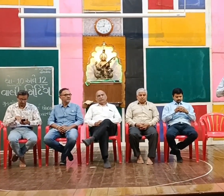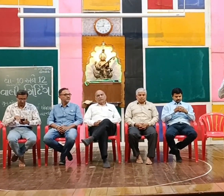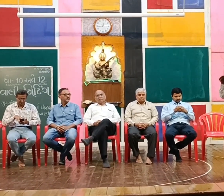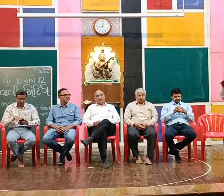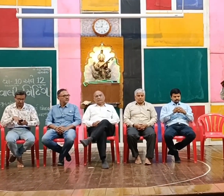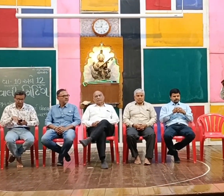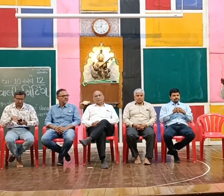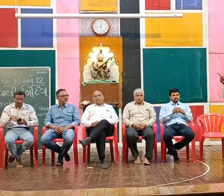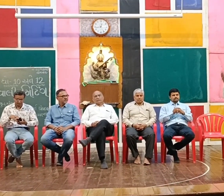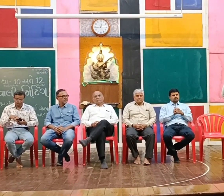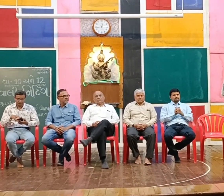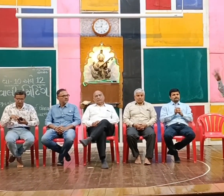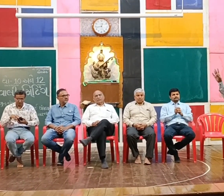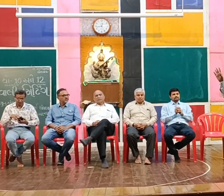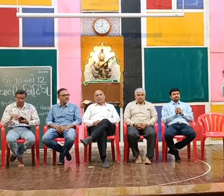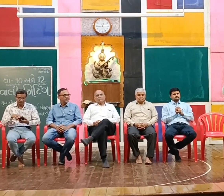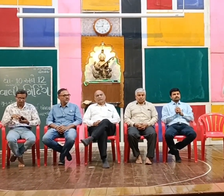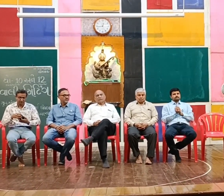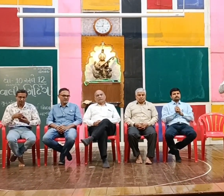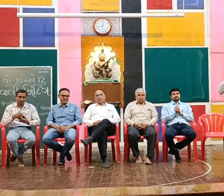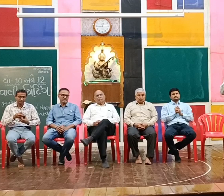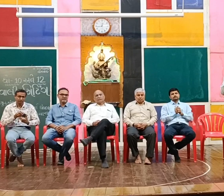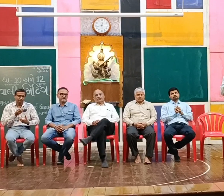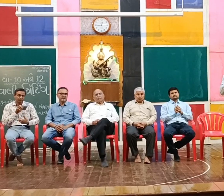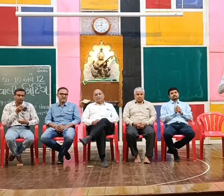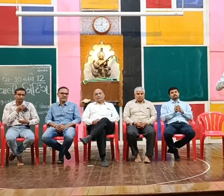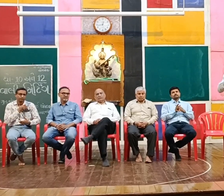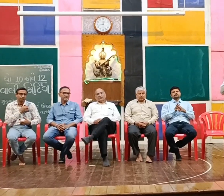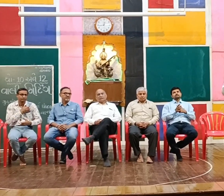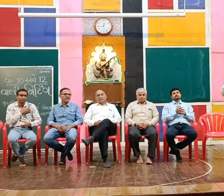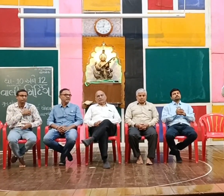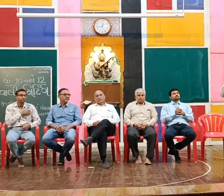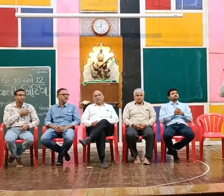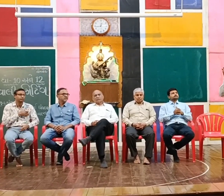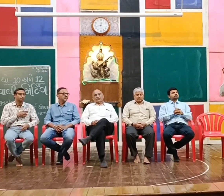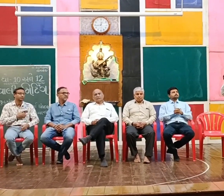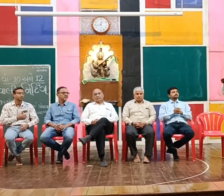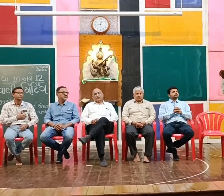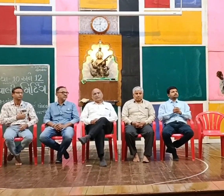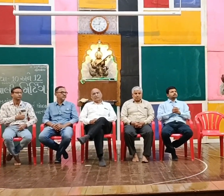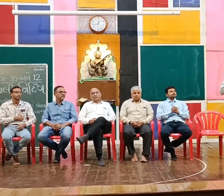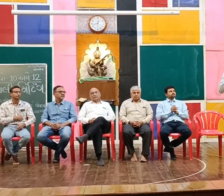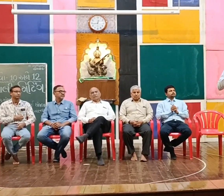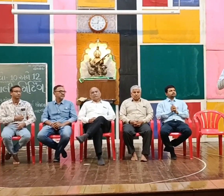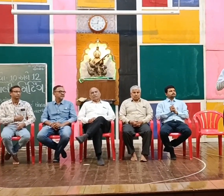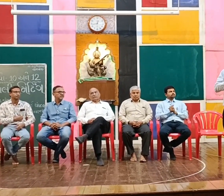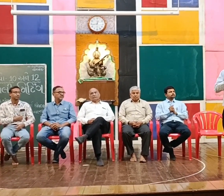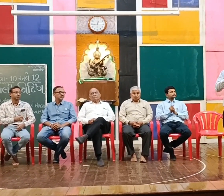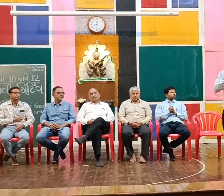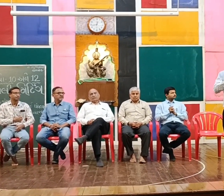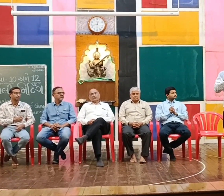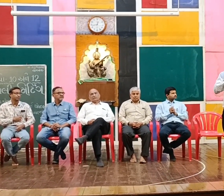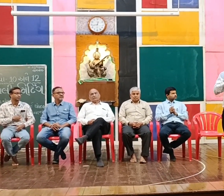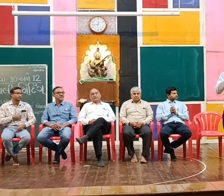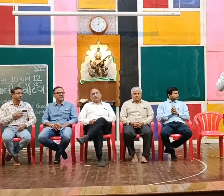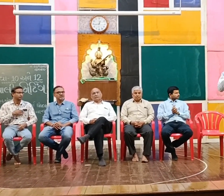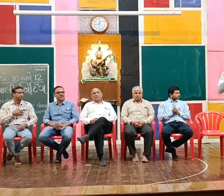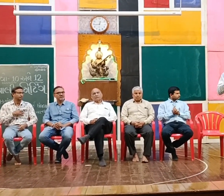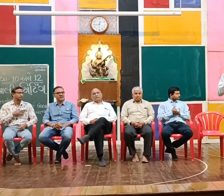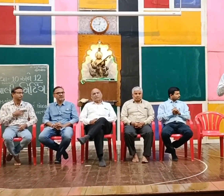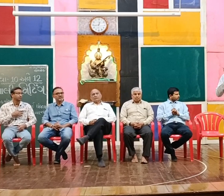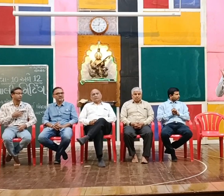મેમેન્ટો અમારા વિદ્યાર્થીઓએ ક્રાફ્ટ વિભાગમાં જાતે તૈયાર કરેલા છે. તમને એમની ભાવભૂની અનુભૂતિ